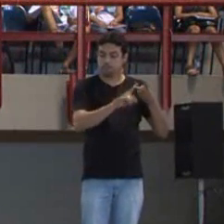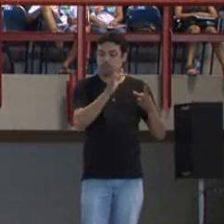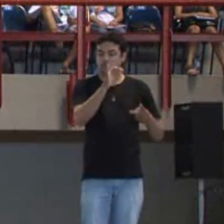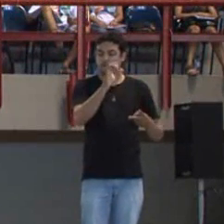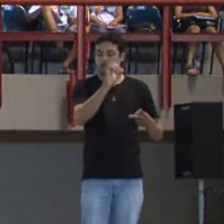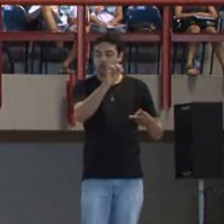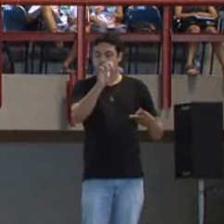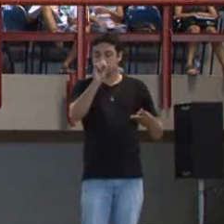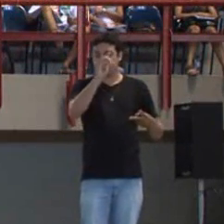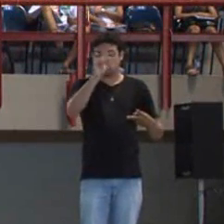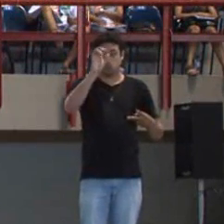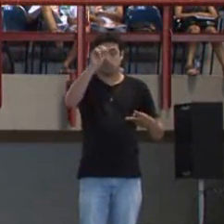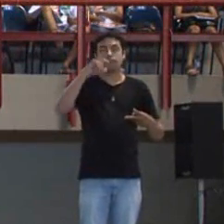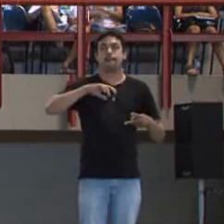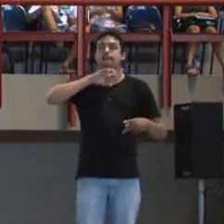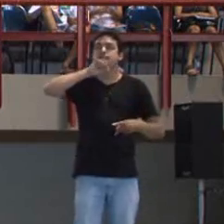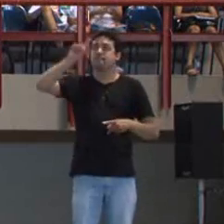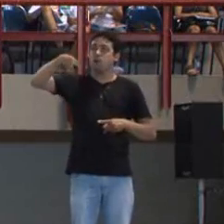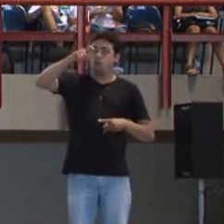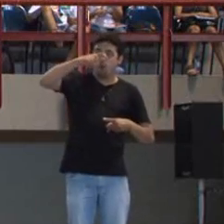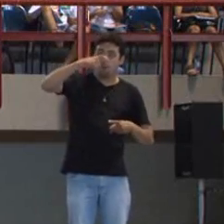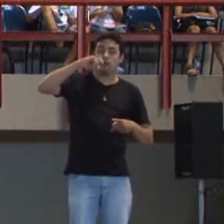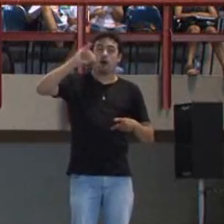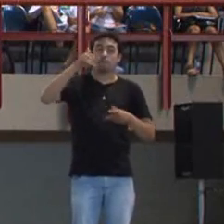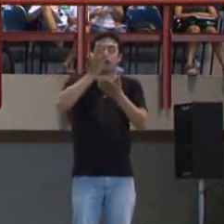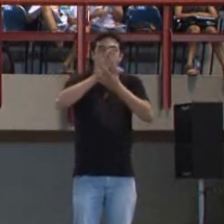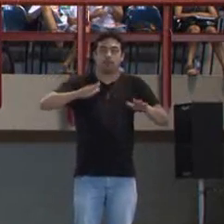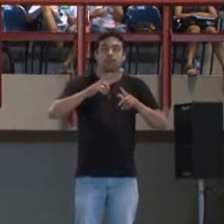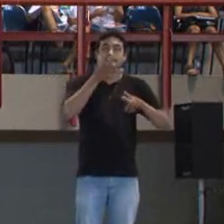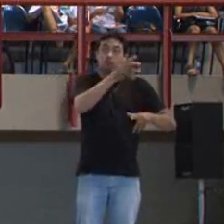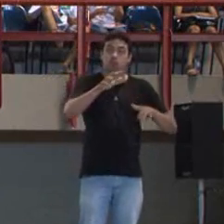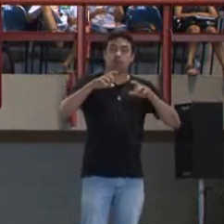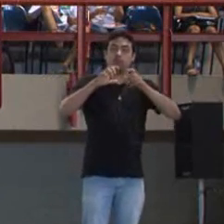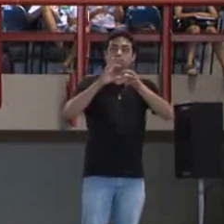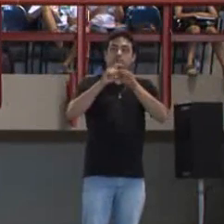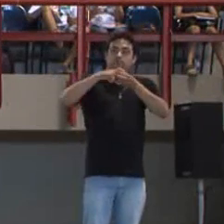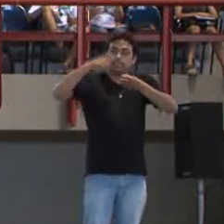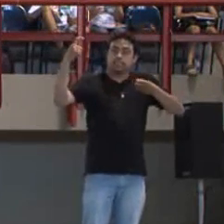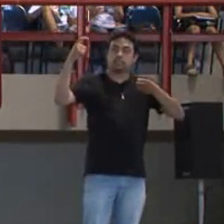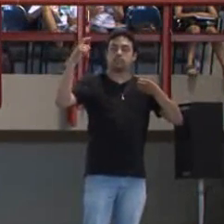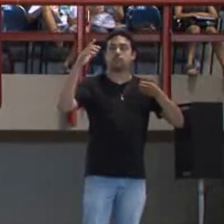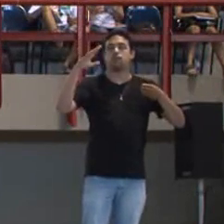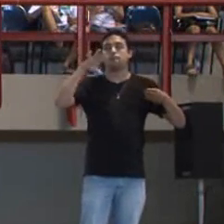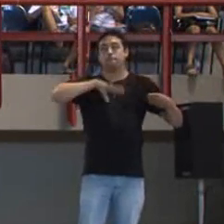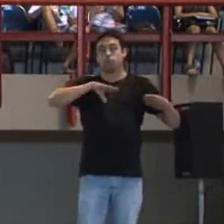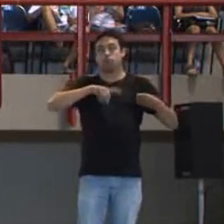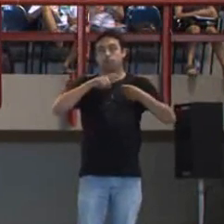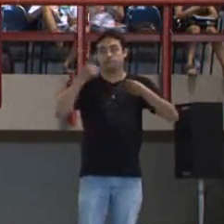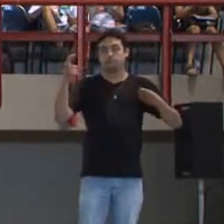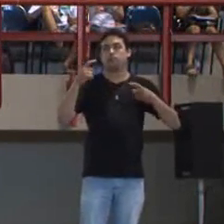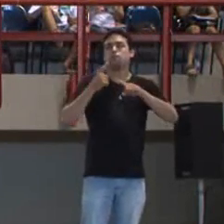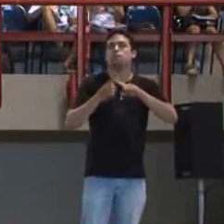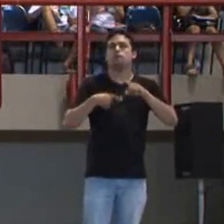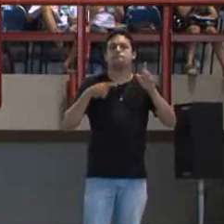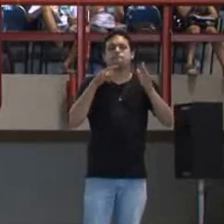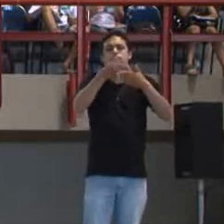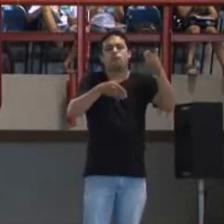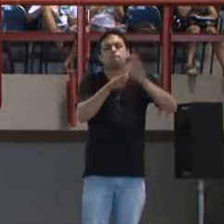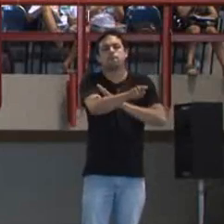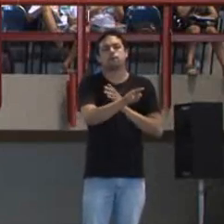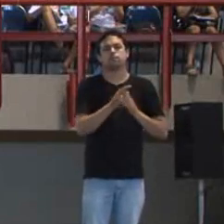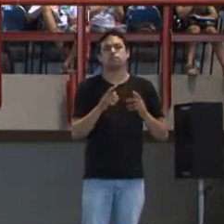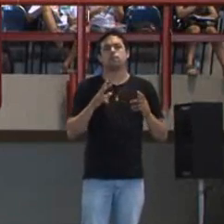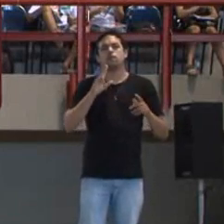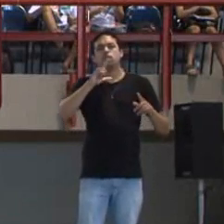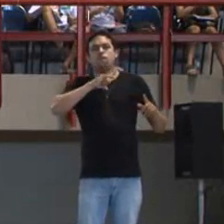fiscal, tá? E não querem se separar de Portugal. Se ele te perguntar na prova, professor, mas não vai